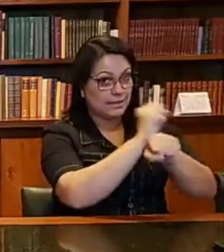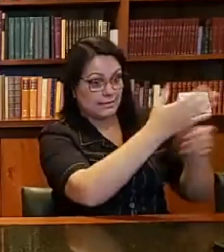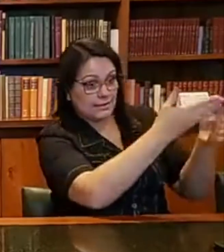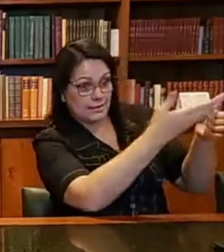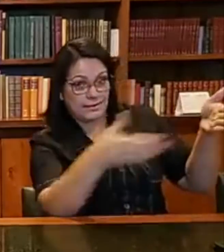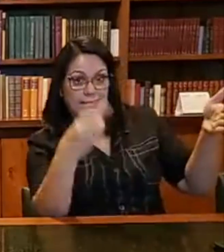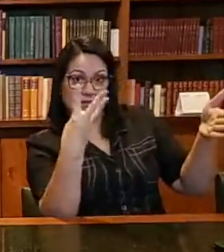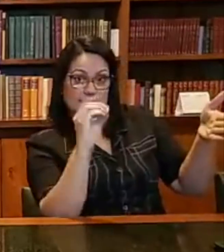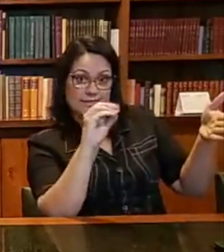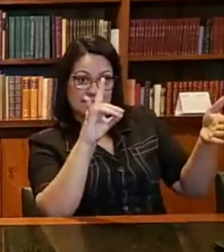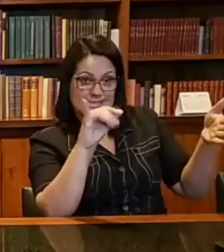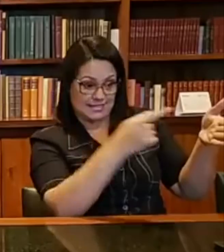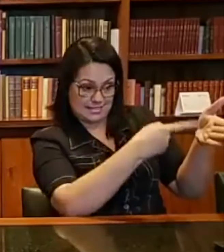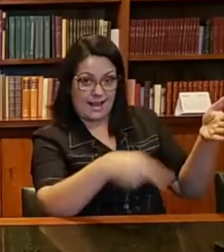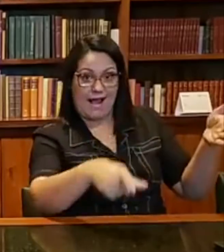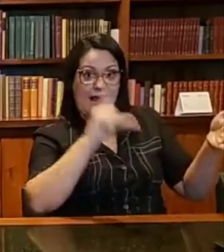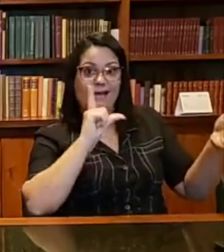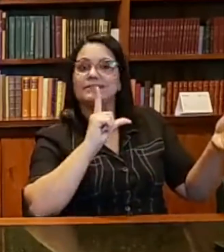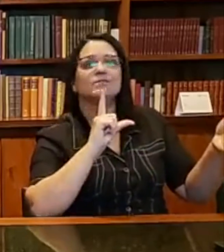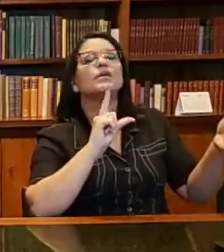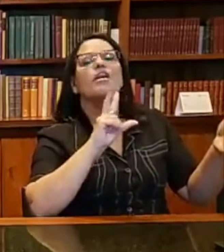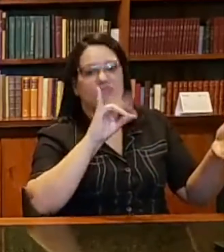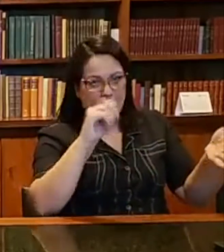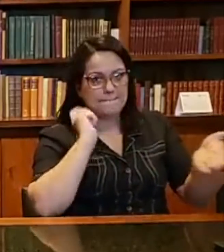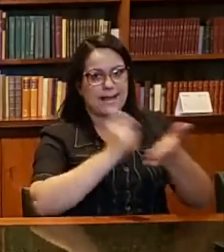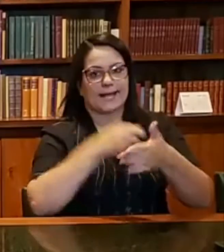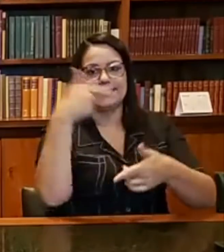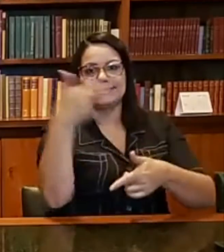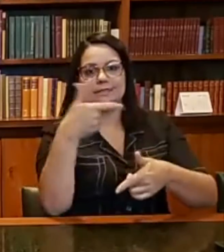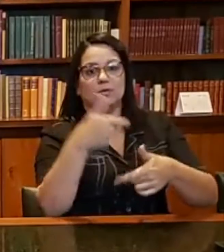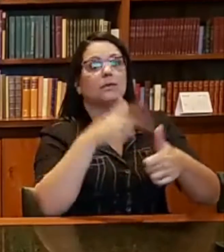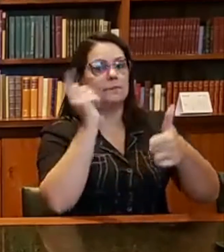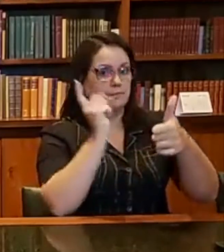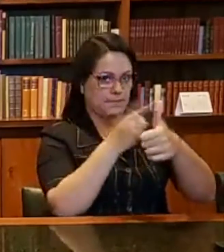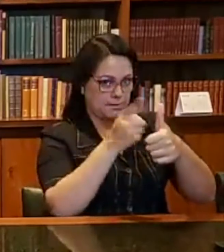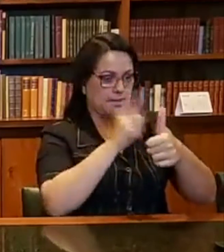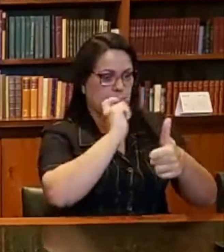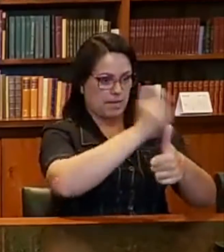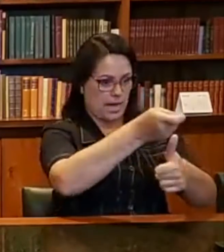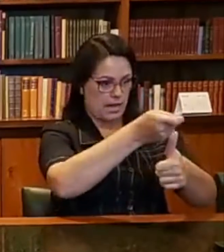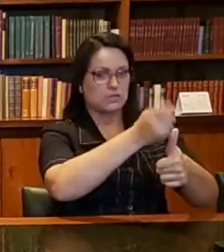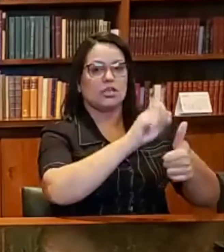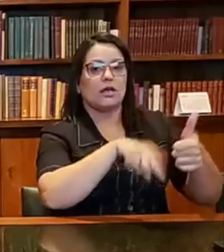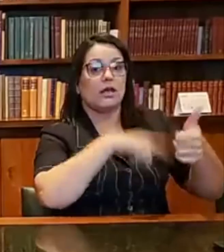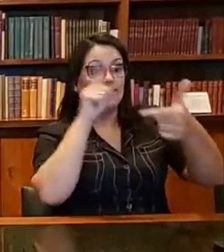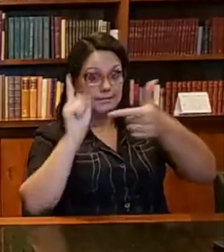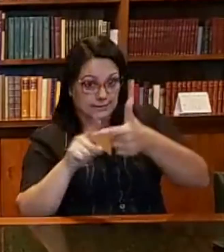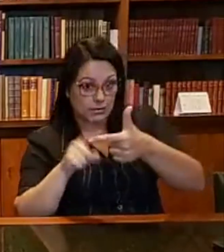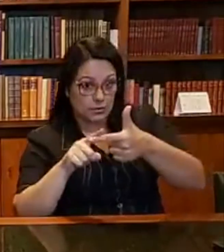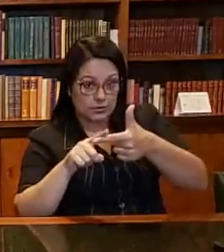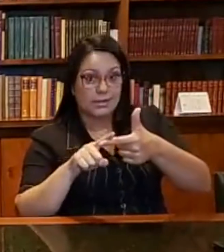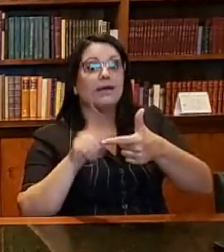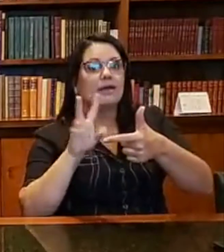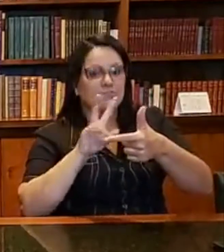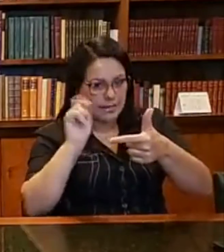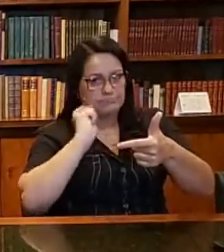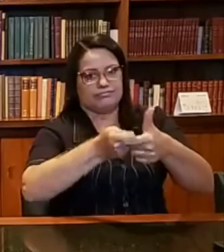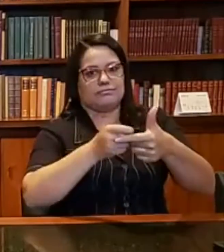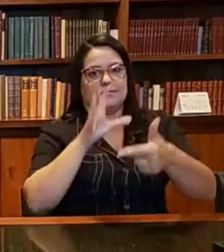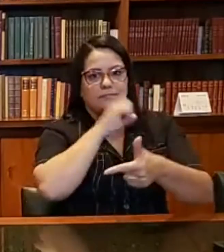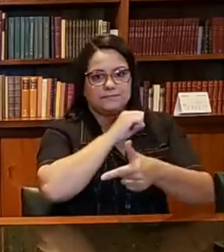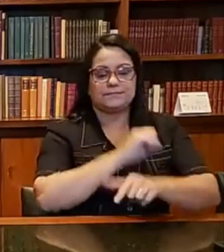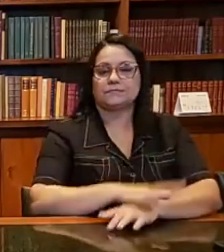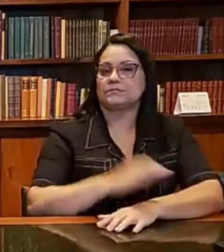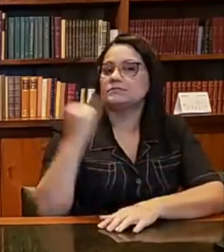primeira parcela, vai começar a pagar a segunda parcela. Sim. Ponto muito importante, presidente.